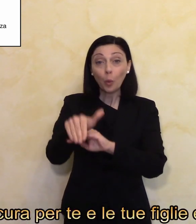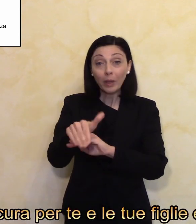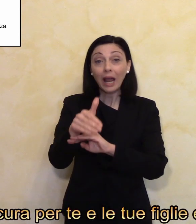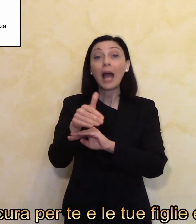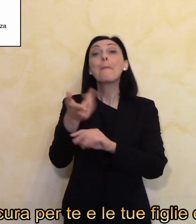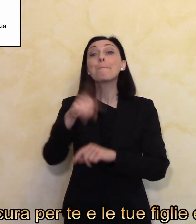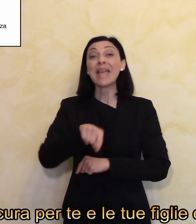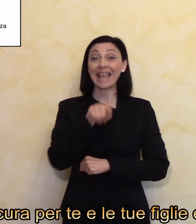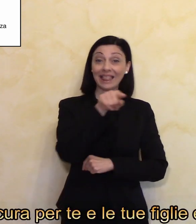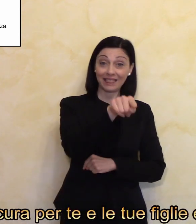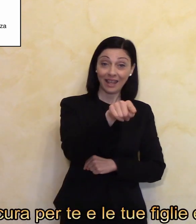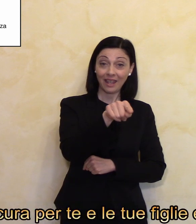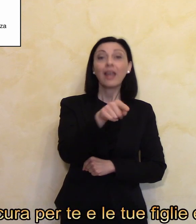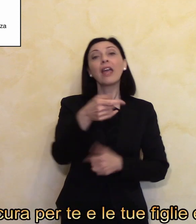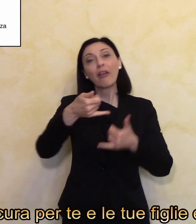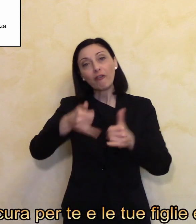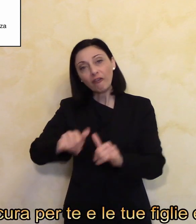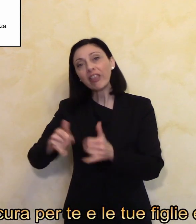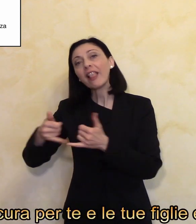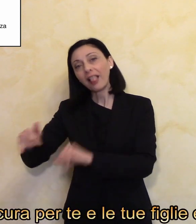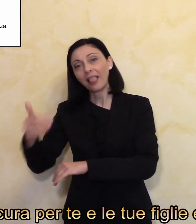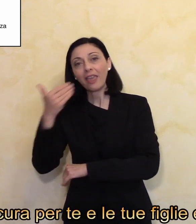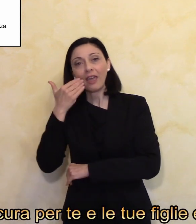Sicura per te e le tue figlie e figli.